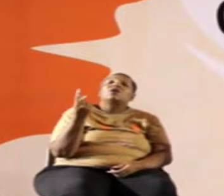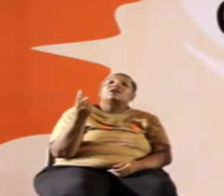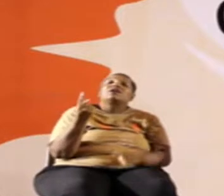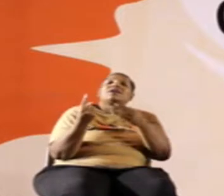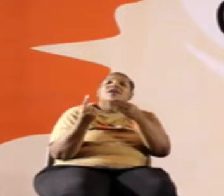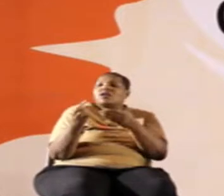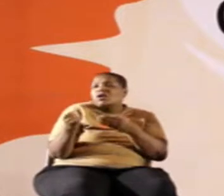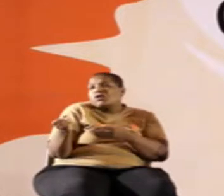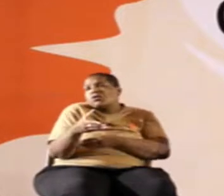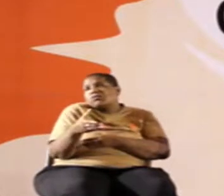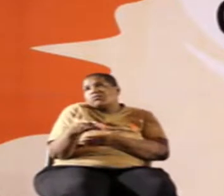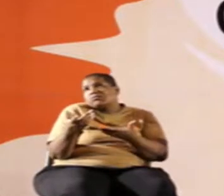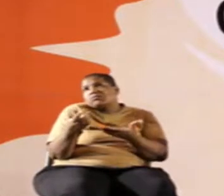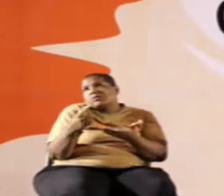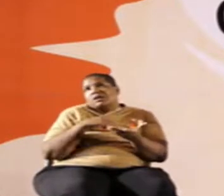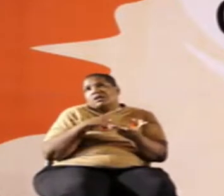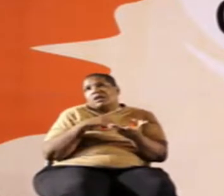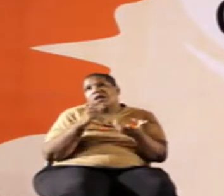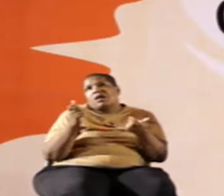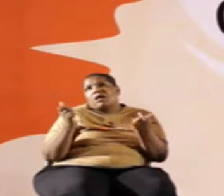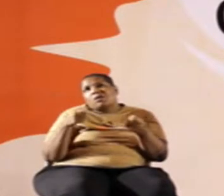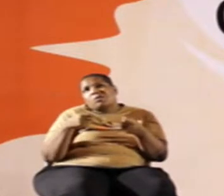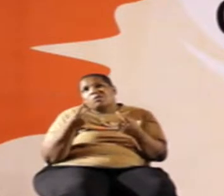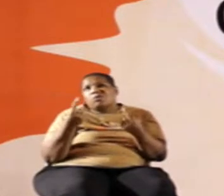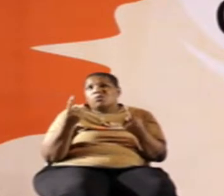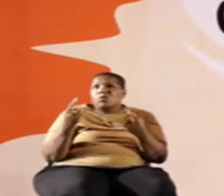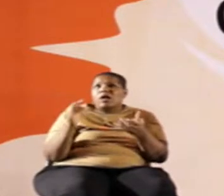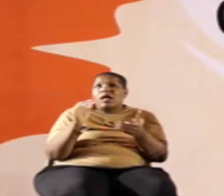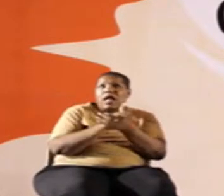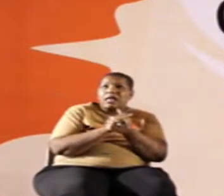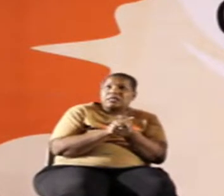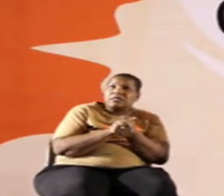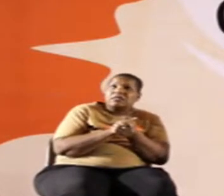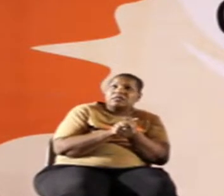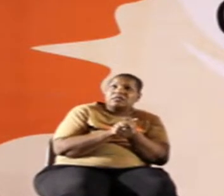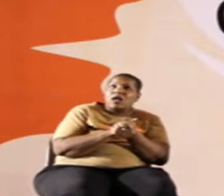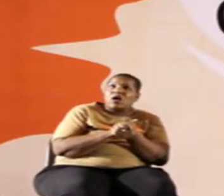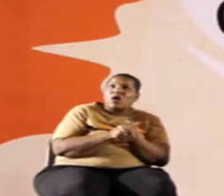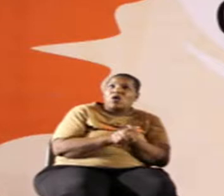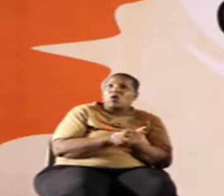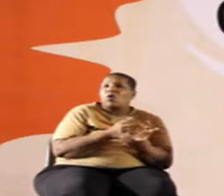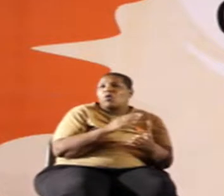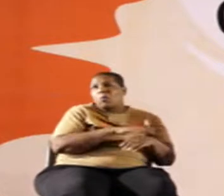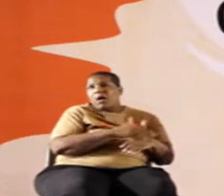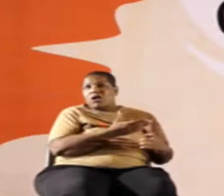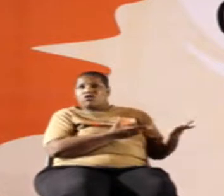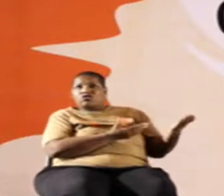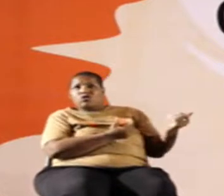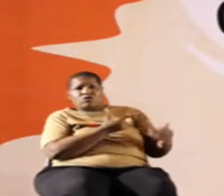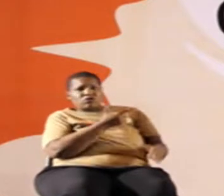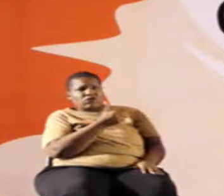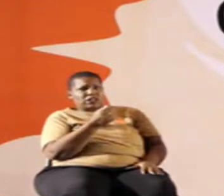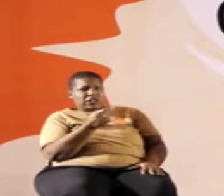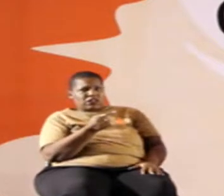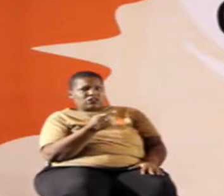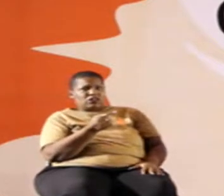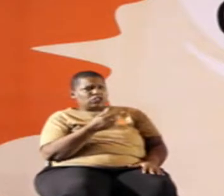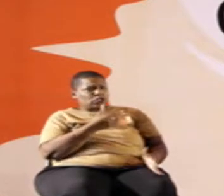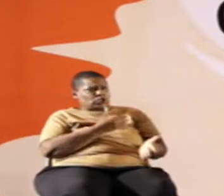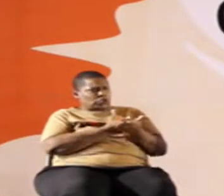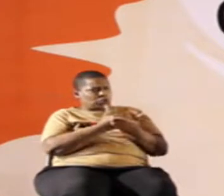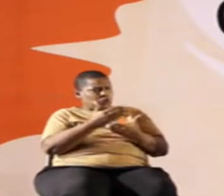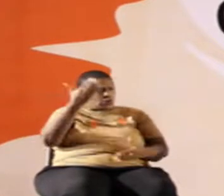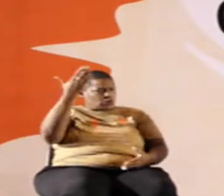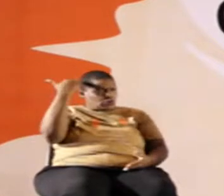era inovadora, isso, de ter tido um casamento com um rapaz muito mais novo, lá no início do século XX.